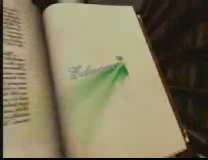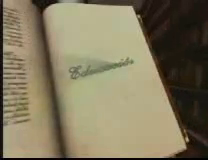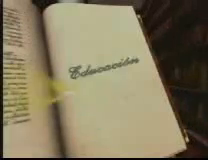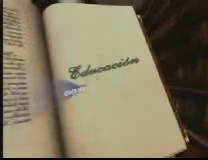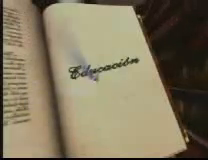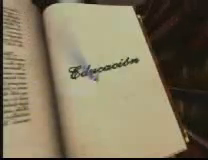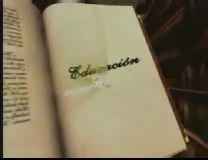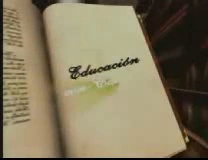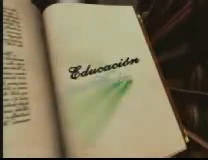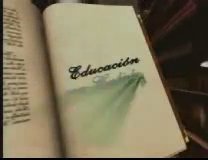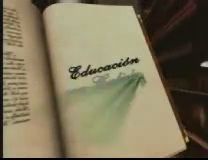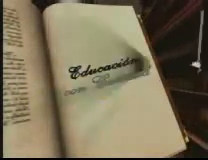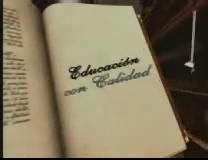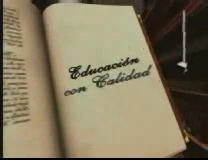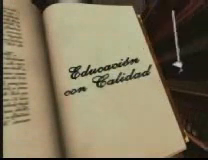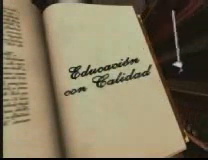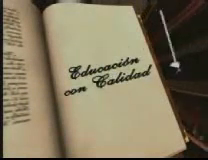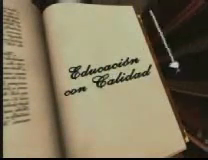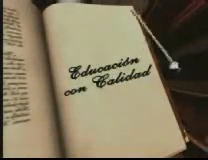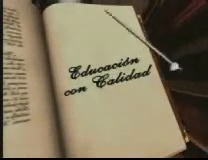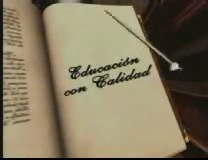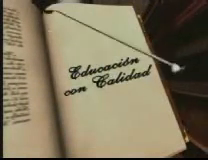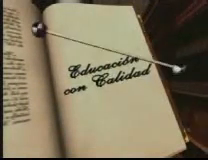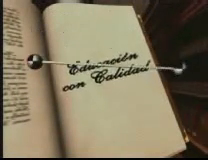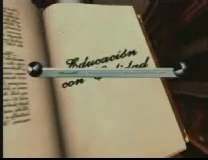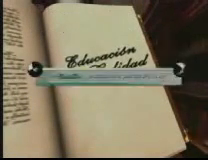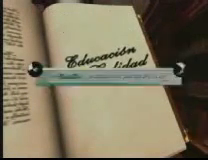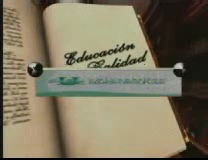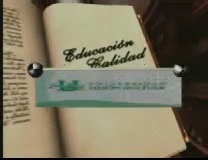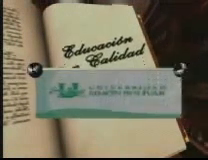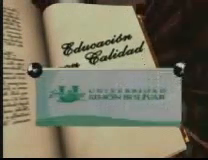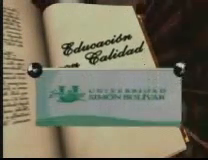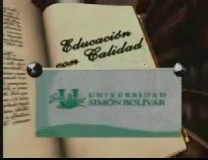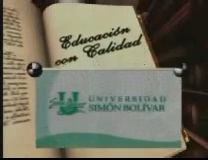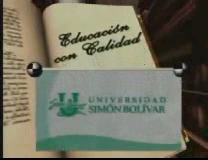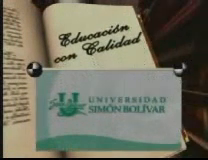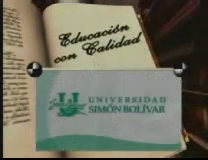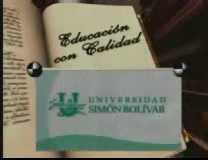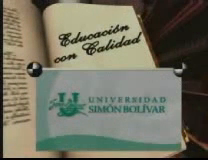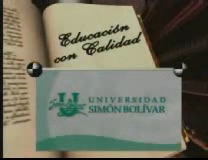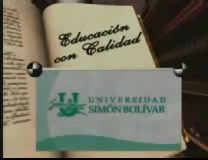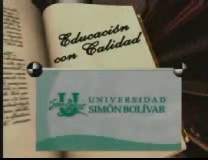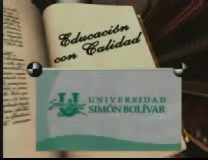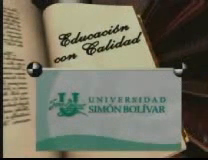Educación con calidad, con el respaldo de la Universidad Simón Bolívar.